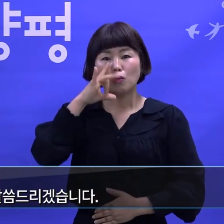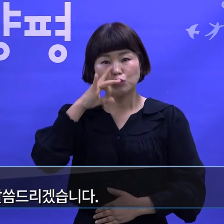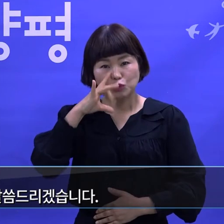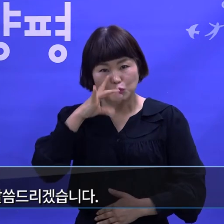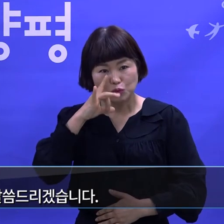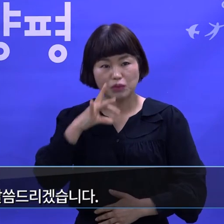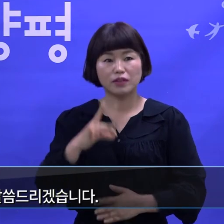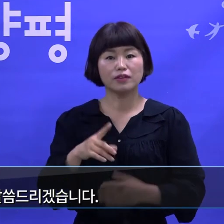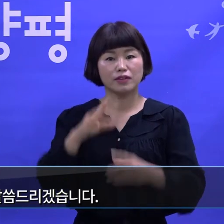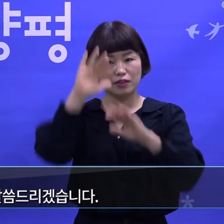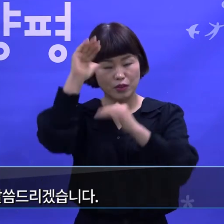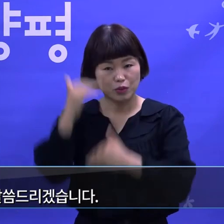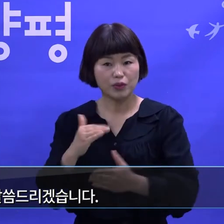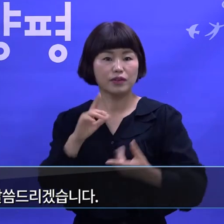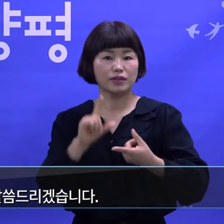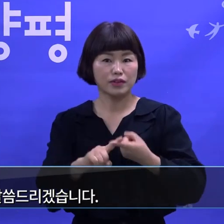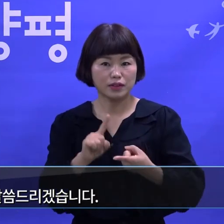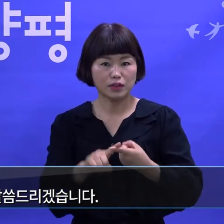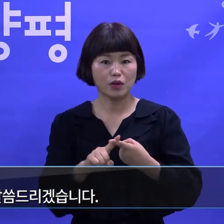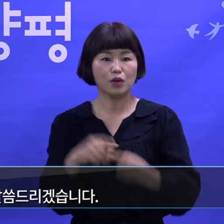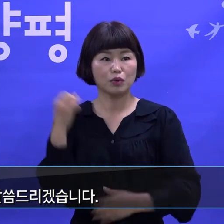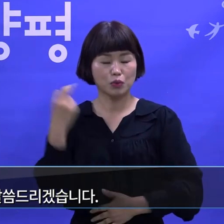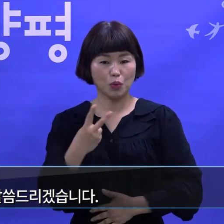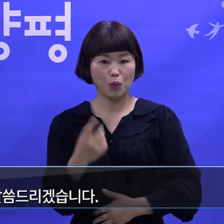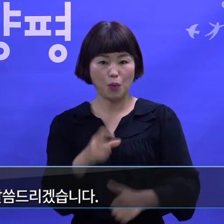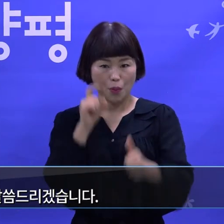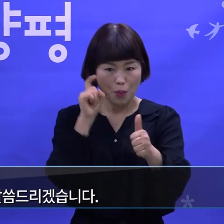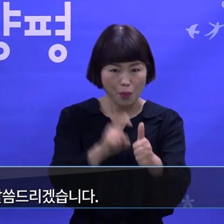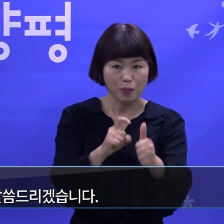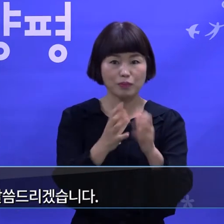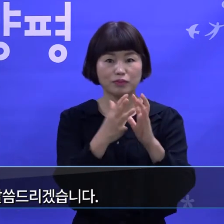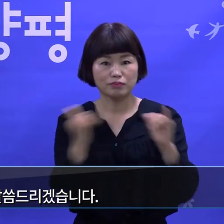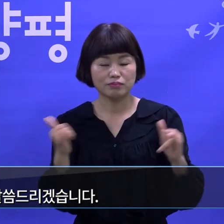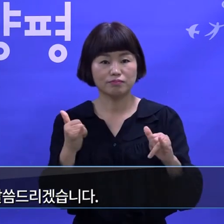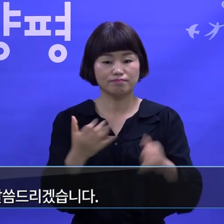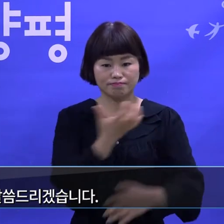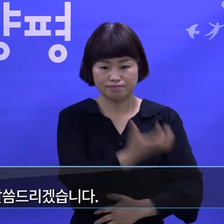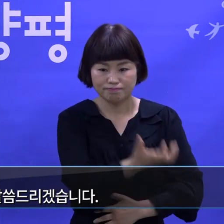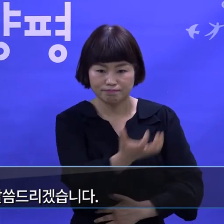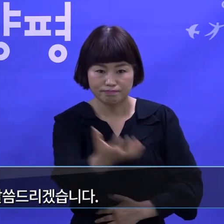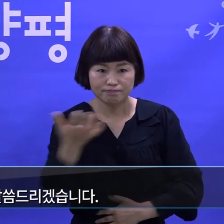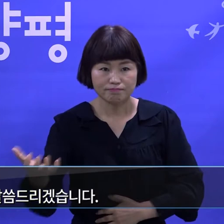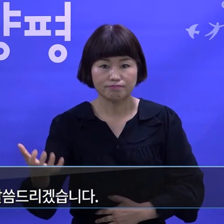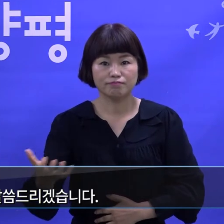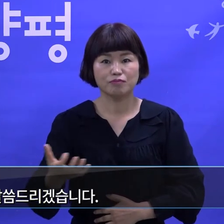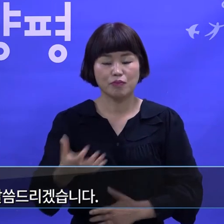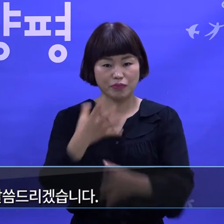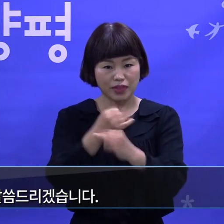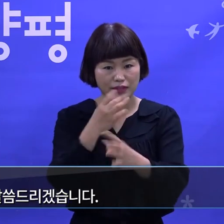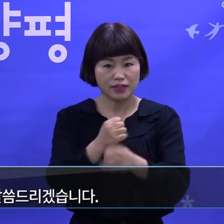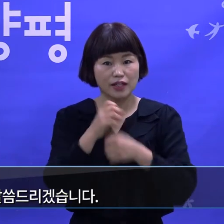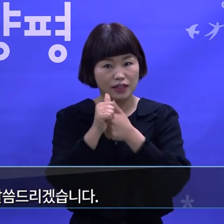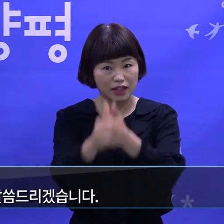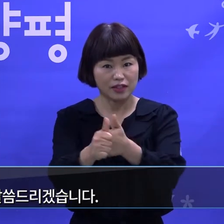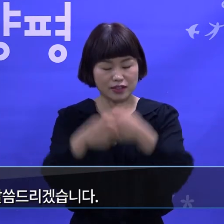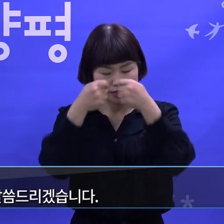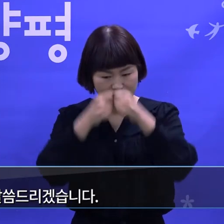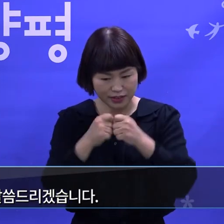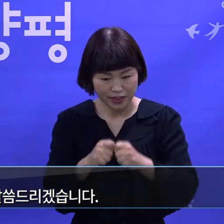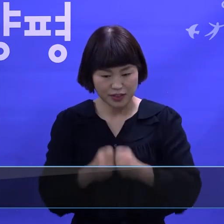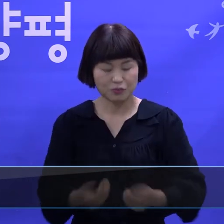확진자의 관내 이동 동선에 대해 일자별로 상세하게